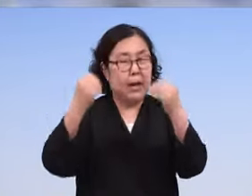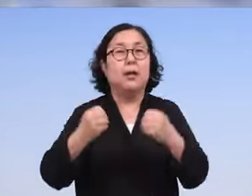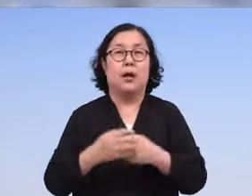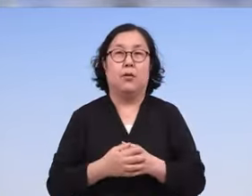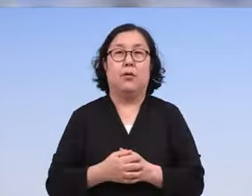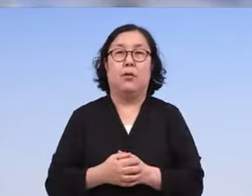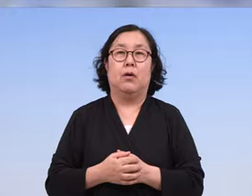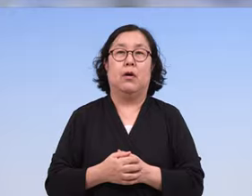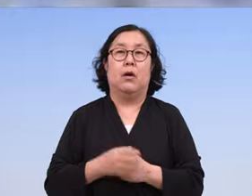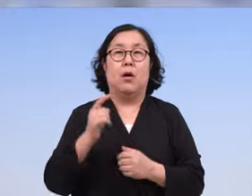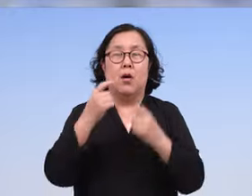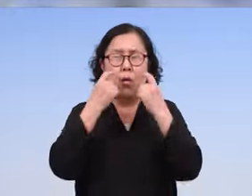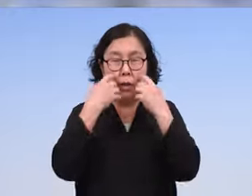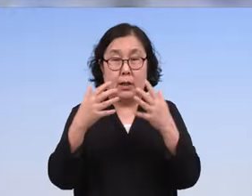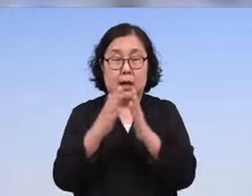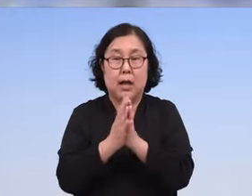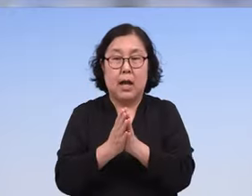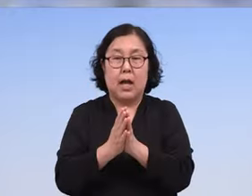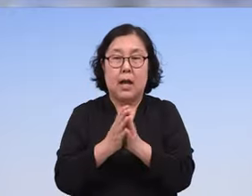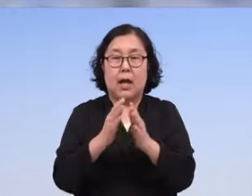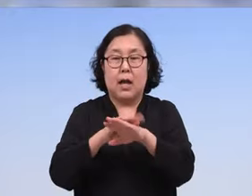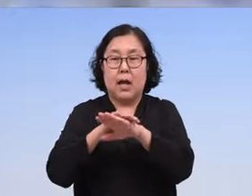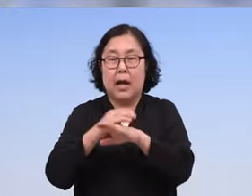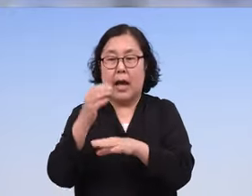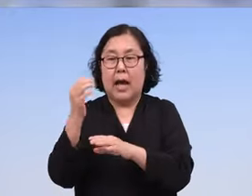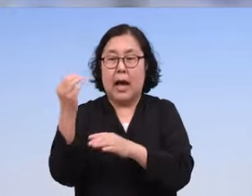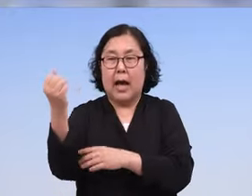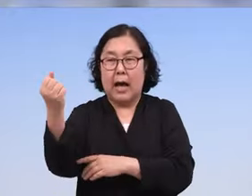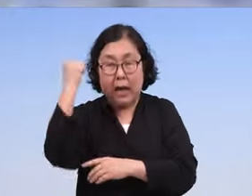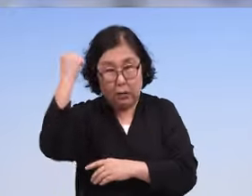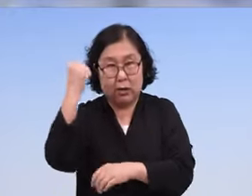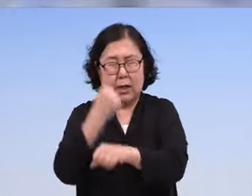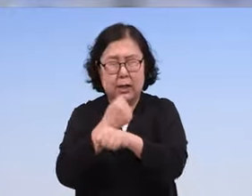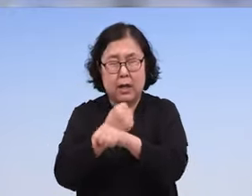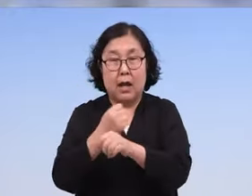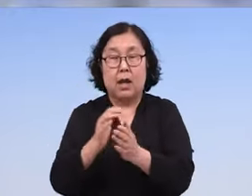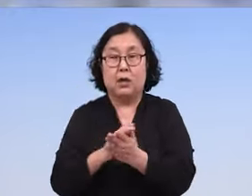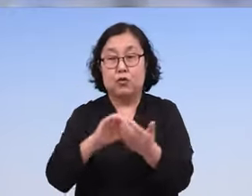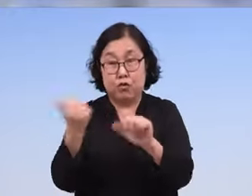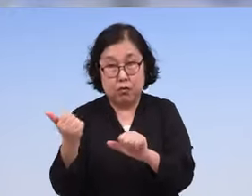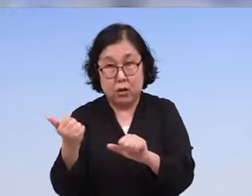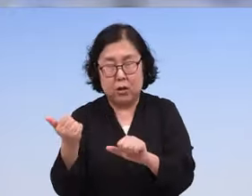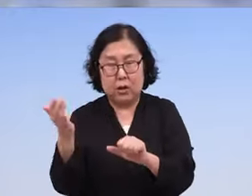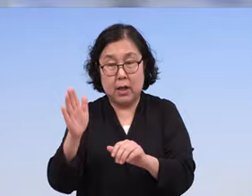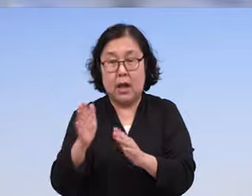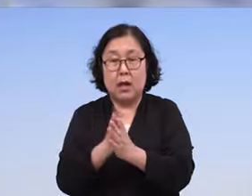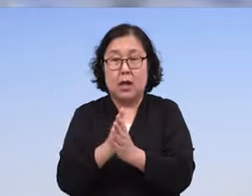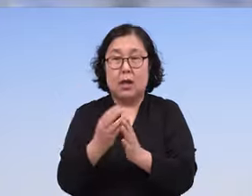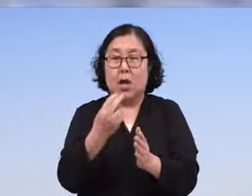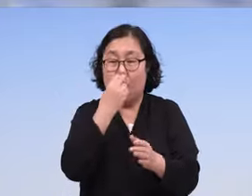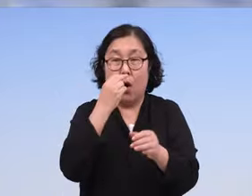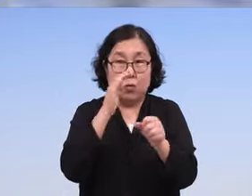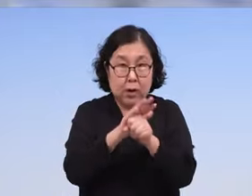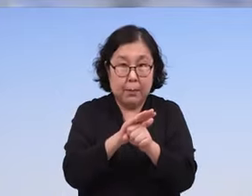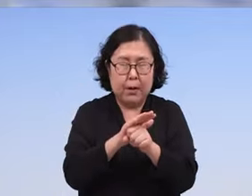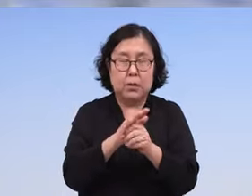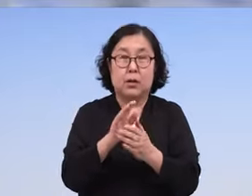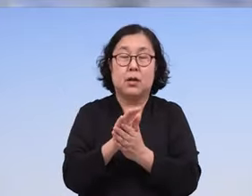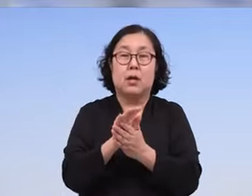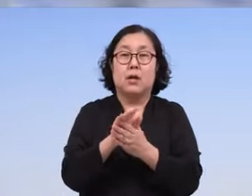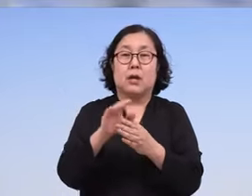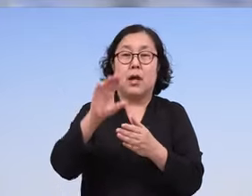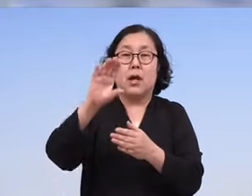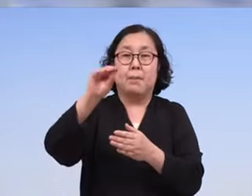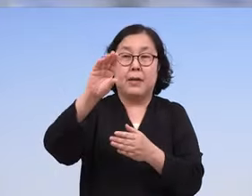없이 지나가는 때가 없더라고요. 분명히 심판은 아웃 그랬는데 그 선수가 억울하면은 이 모양이 이제 비디오